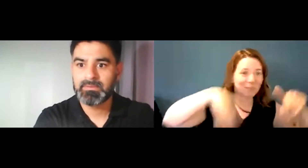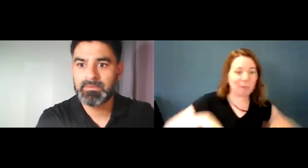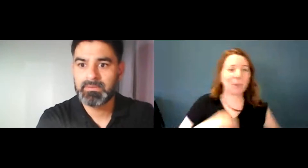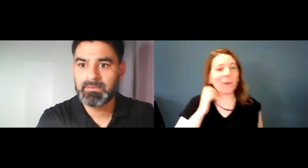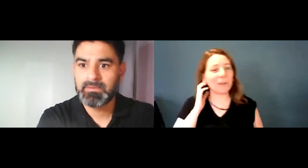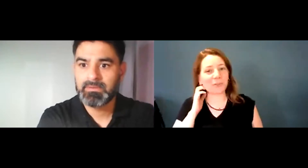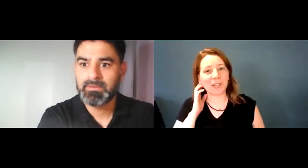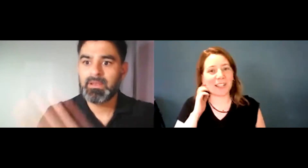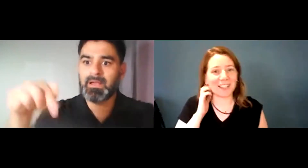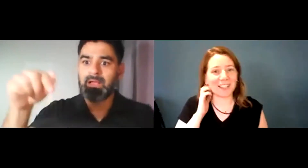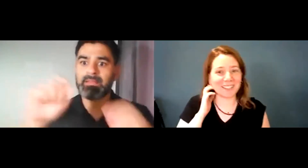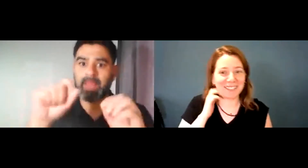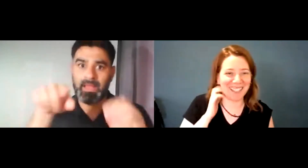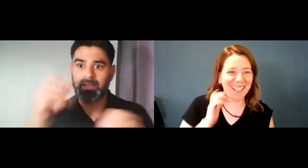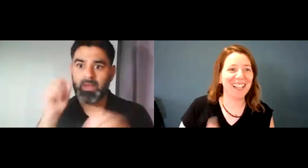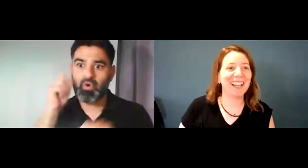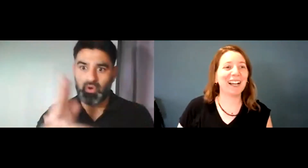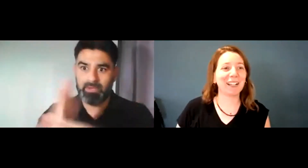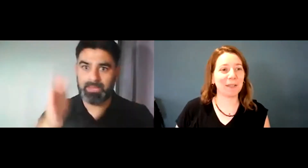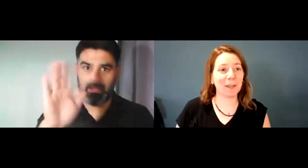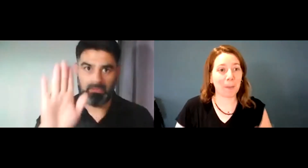Vamos a volver a ayudar a Javi.